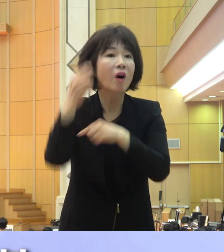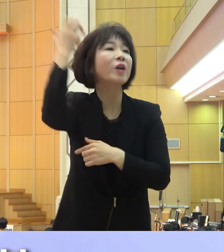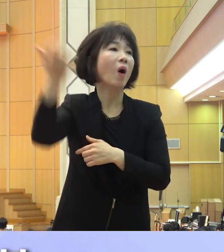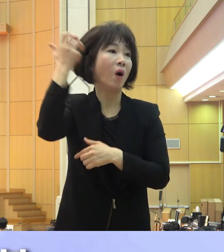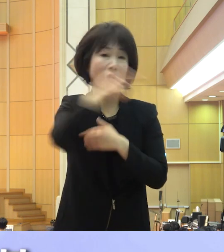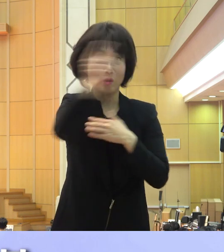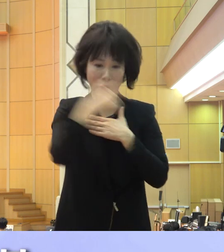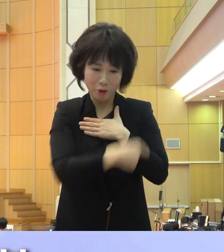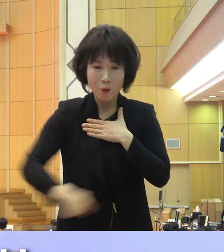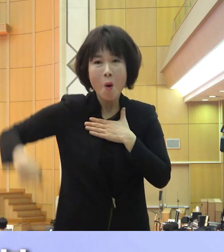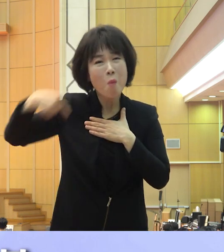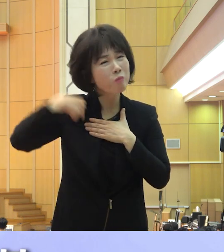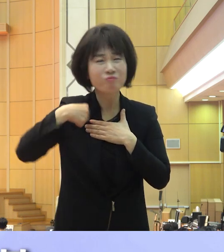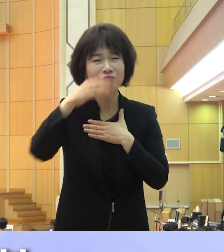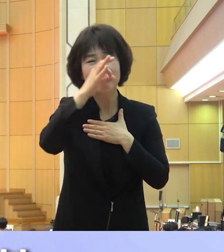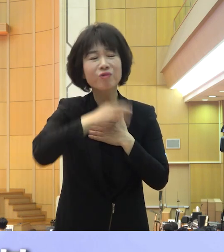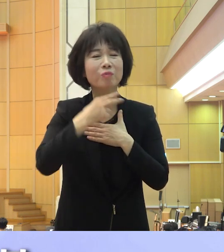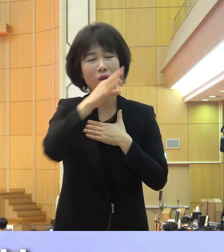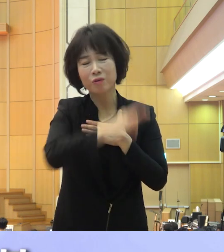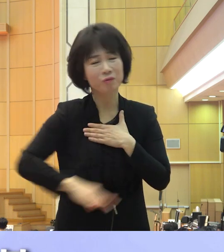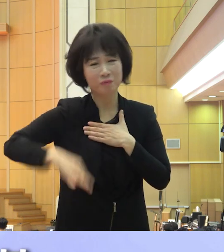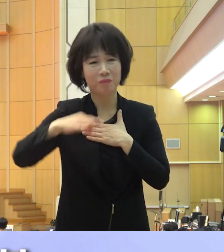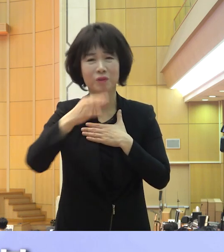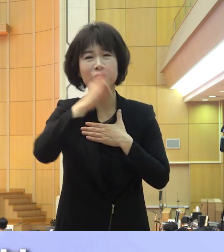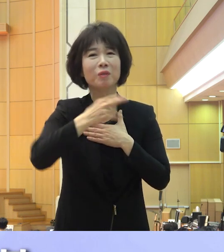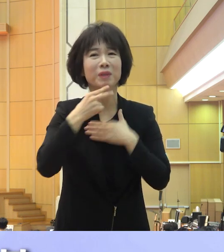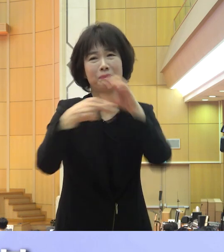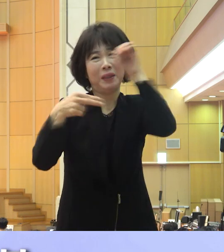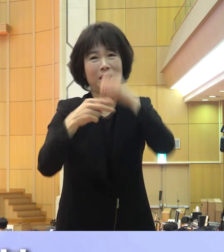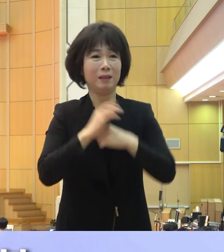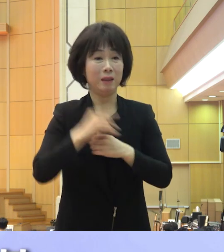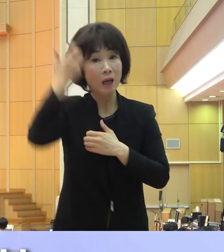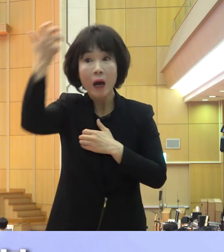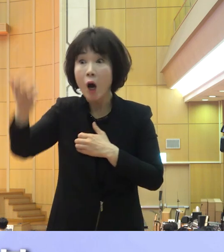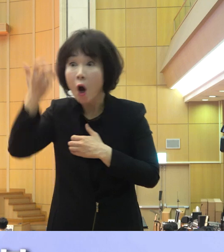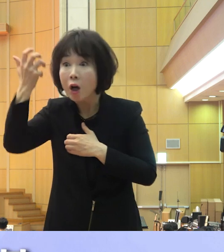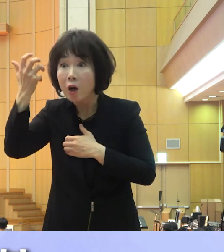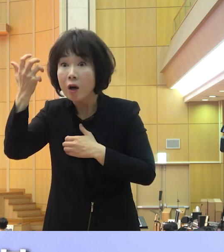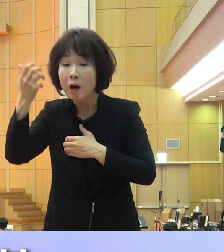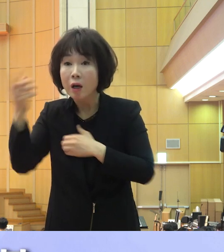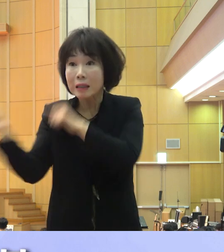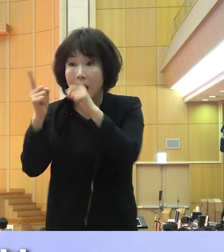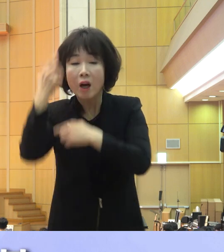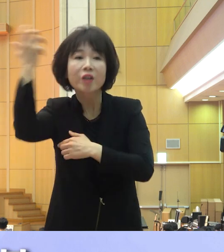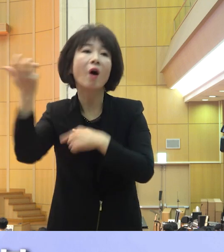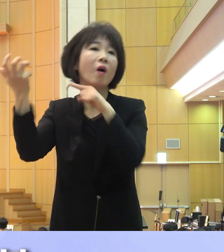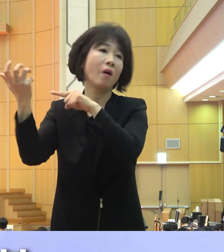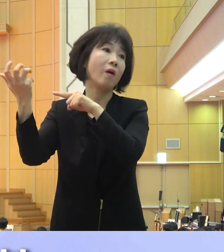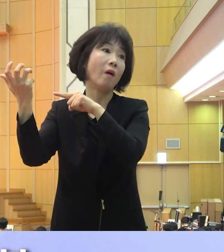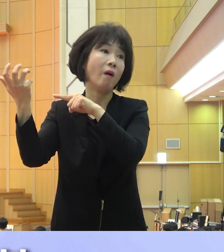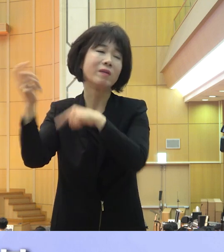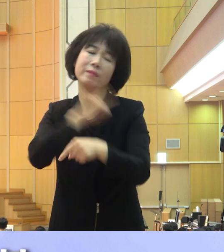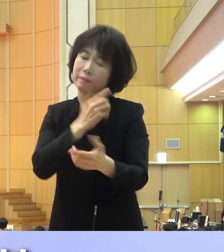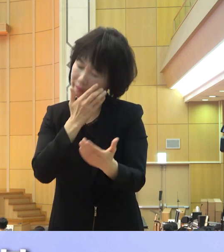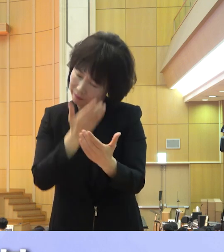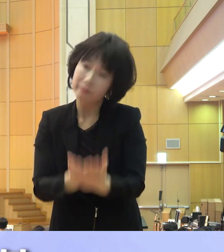그랬습니다. 육이라고 하는 것은 그냥 살아있는 동안에 그 삶을 유지하기